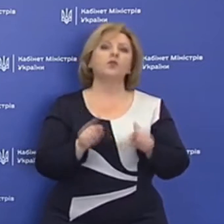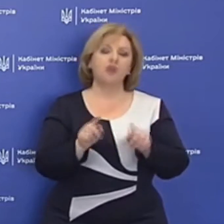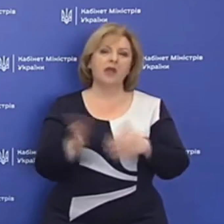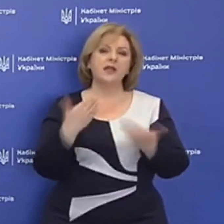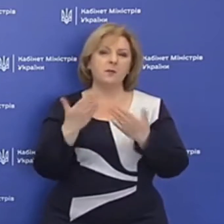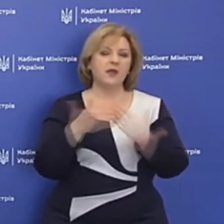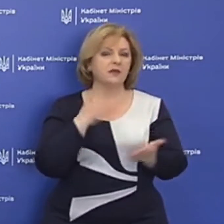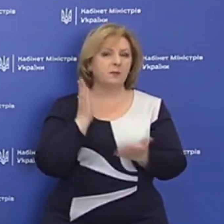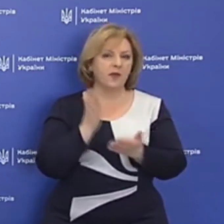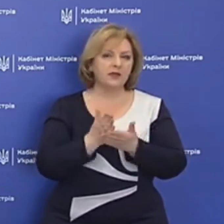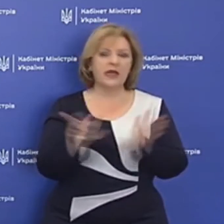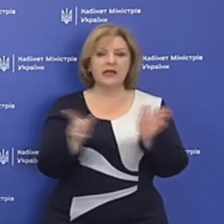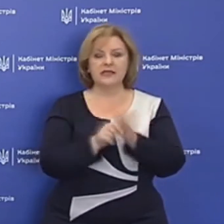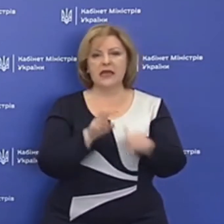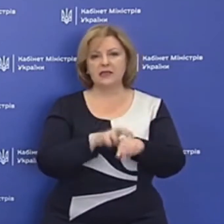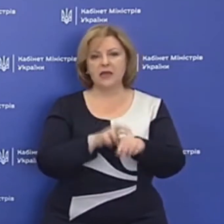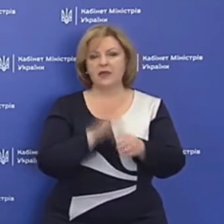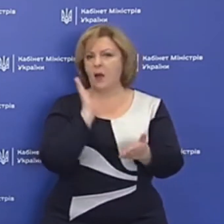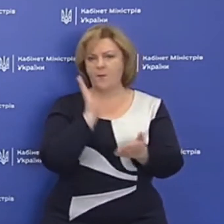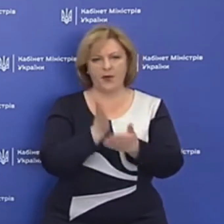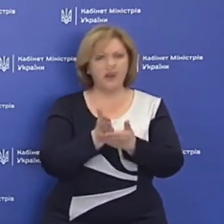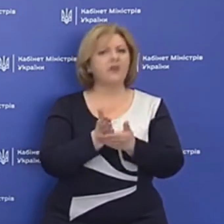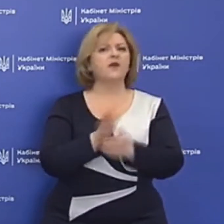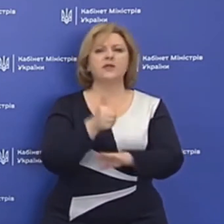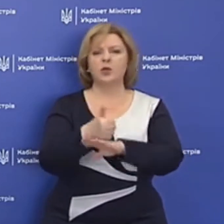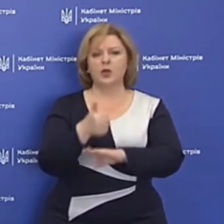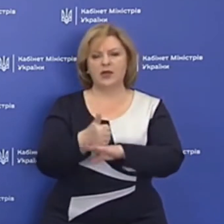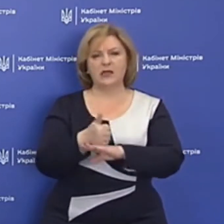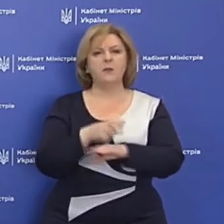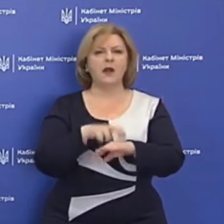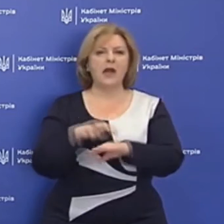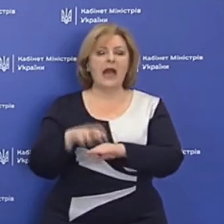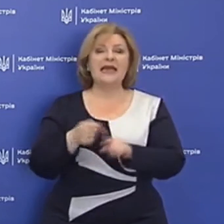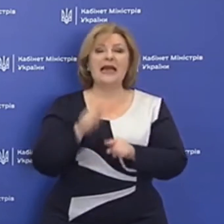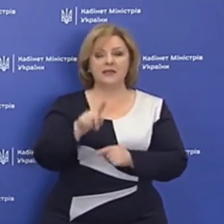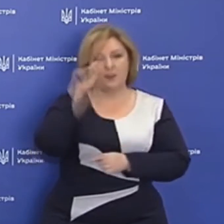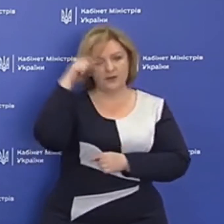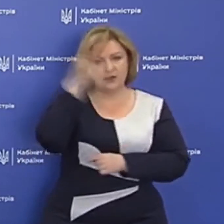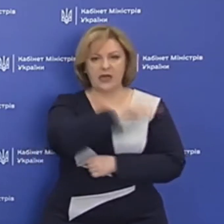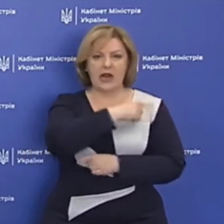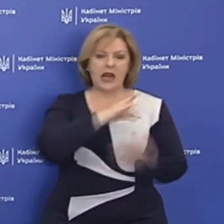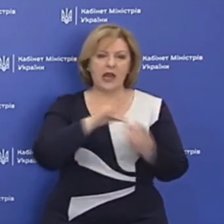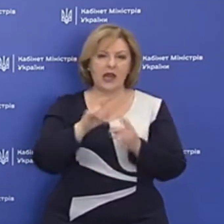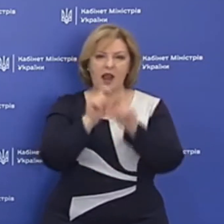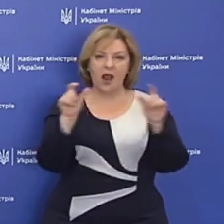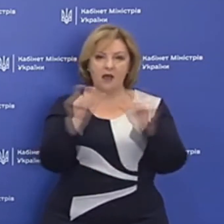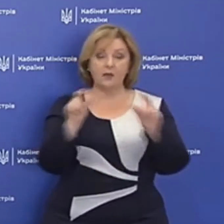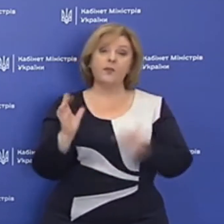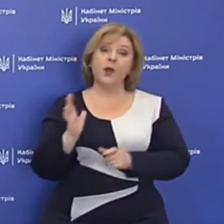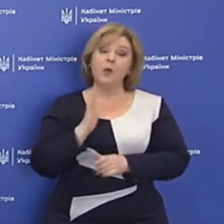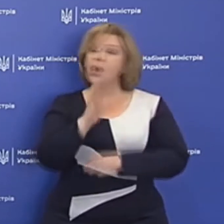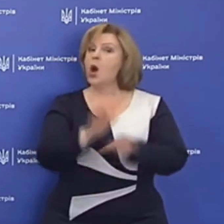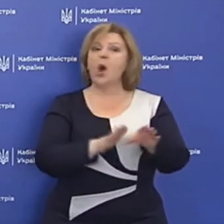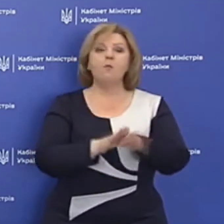спілкуючись безпосередньо з лікарями, безпосередньо з головними лікарями цих психіатричних лікарень, то була